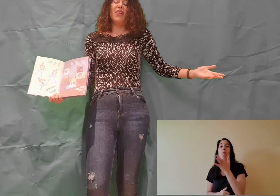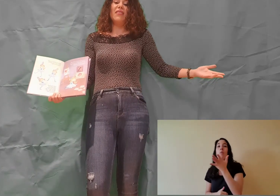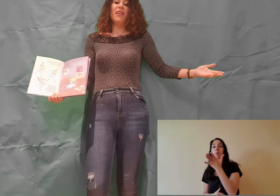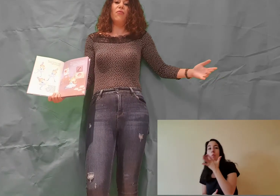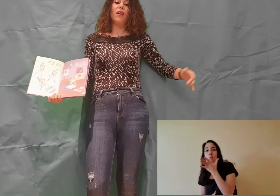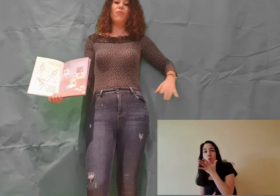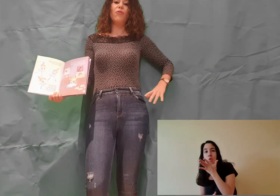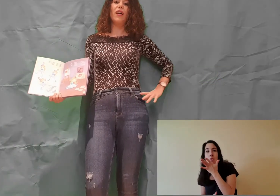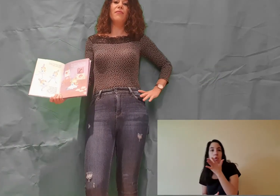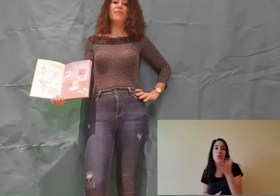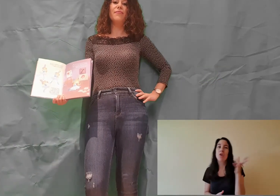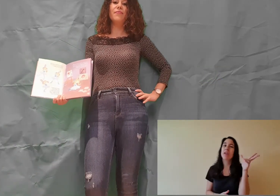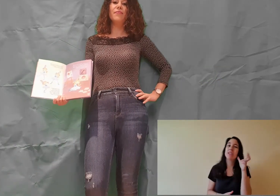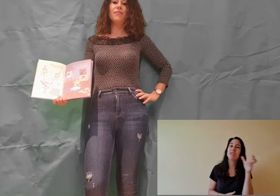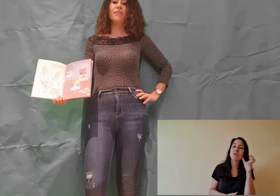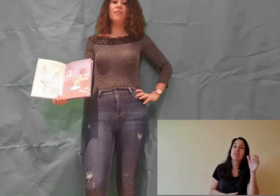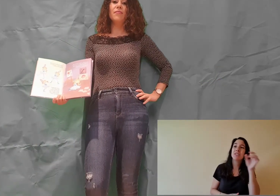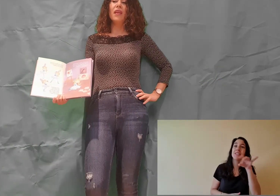escuchó cantar a una muda?